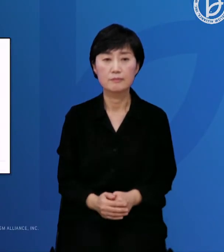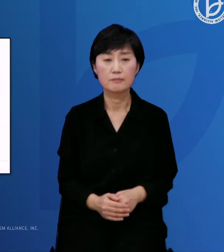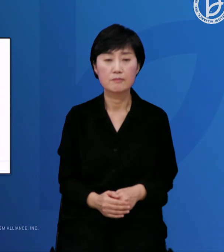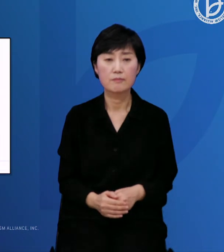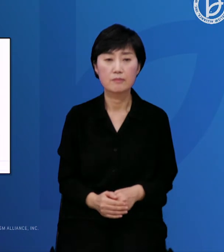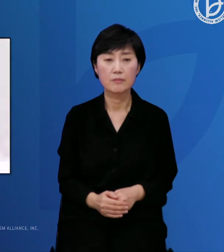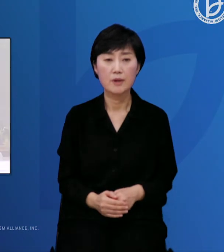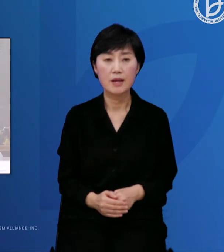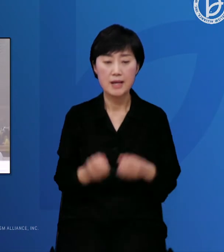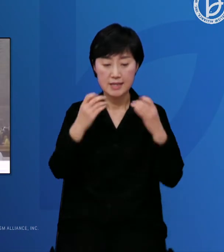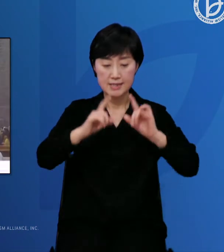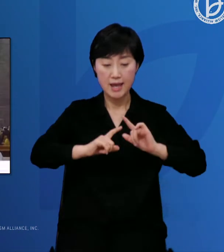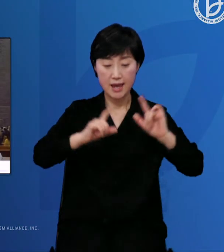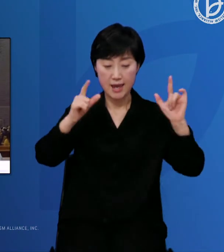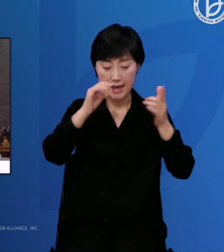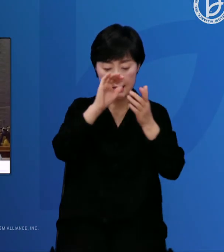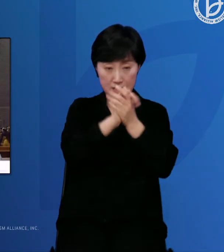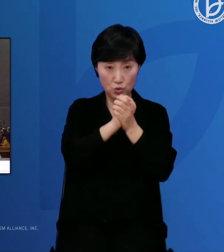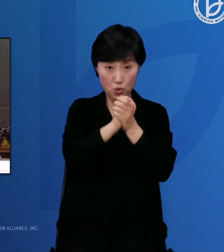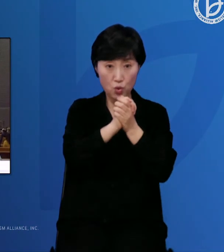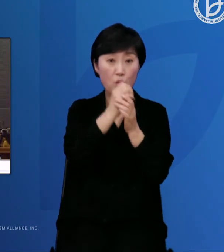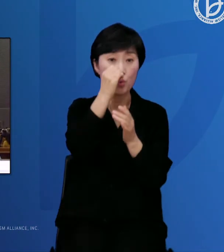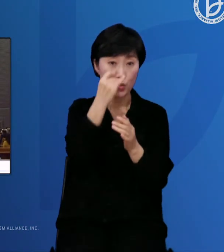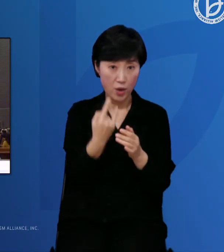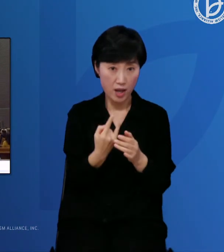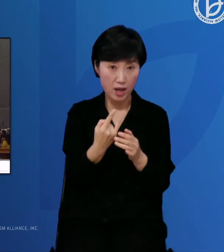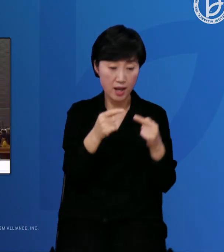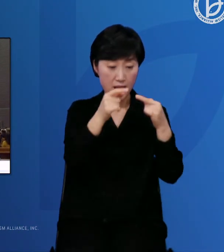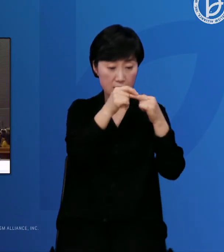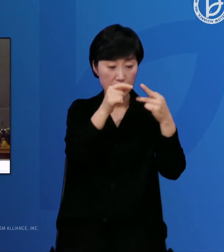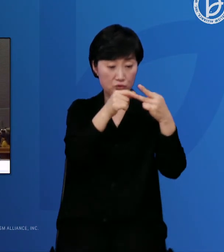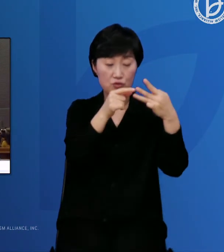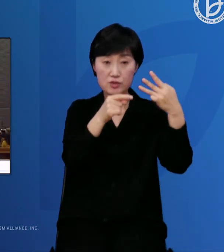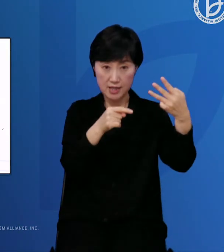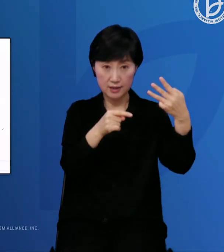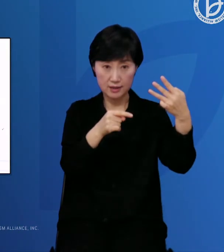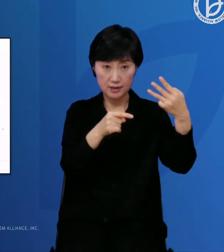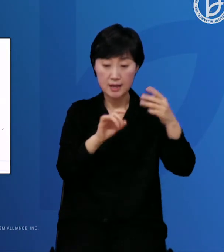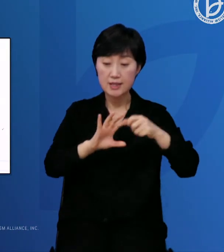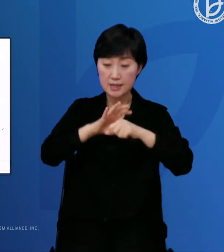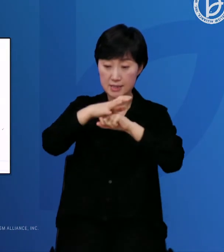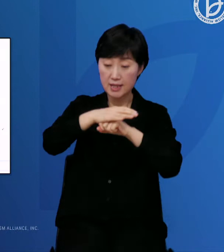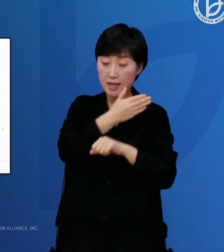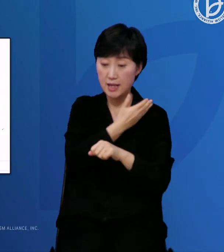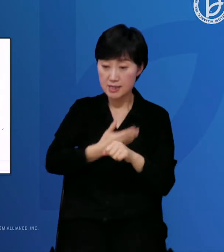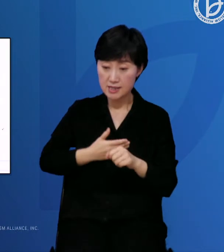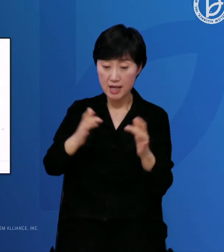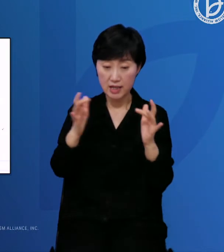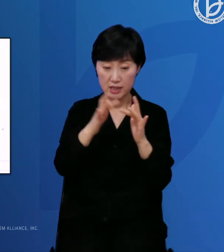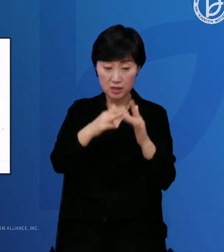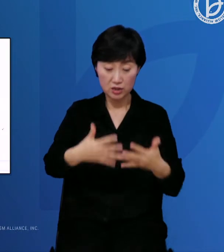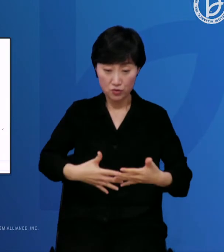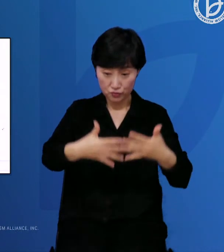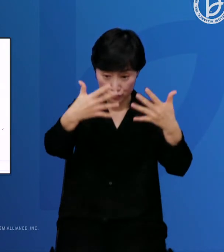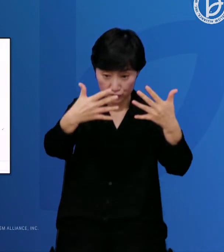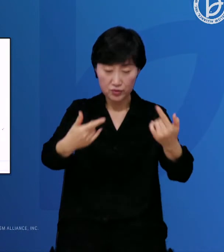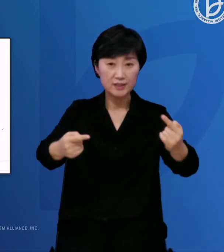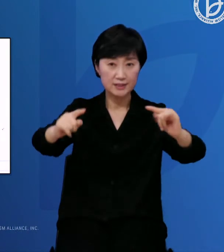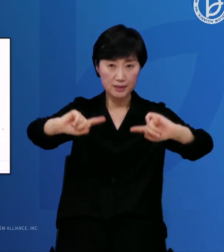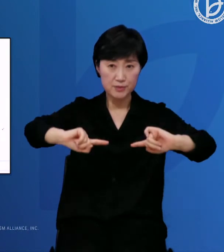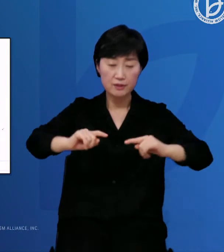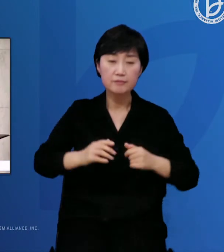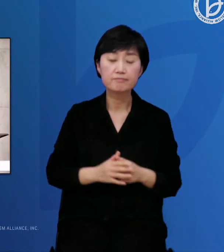(2022) 원단기도회가 제123 RUTC 응답 24란 주제로 전 세계 제자들이 온라인으로 참여한 가운데